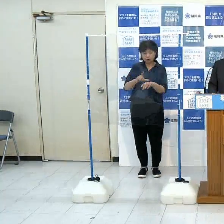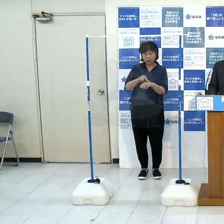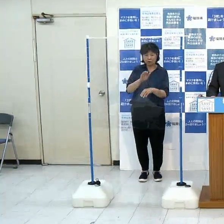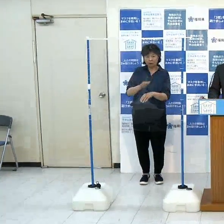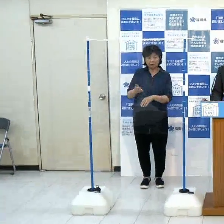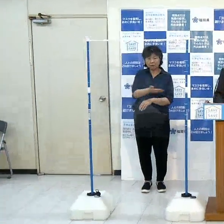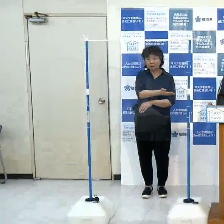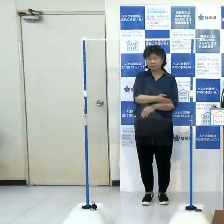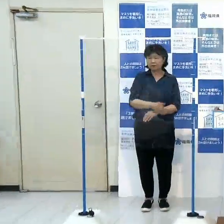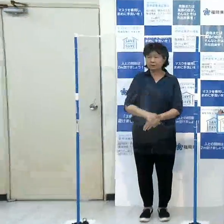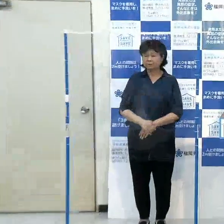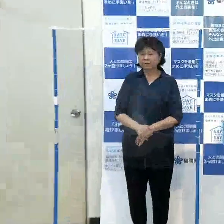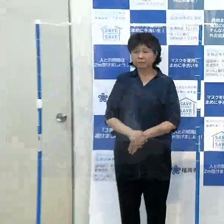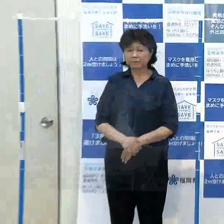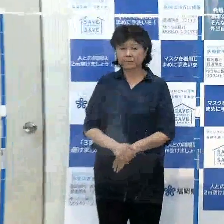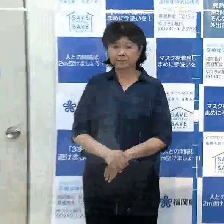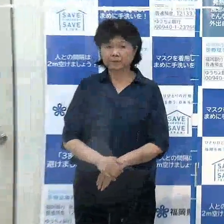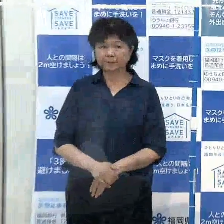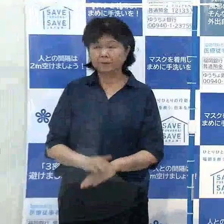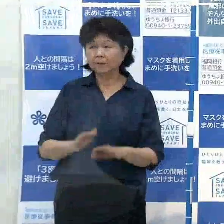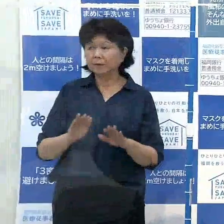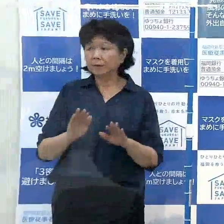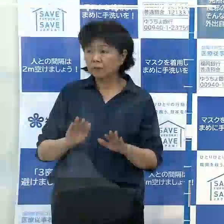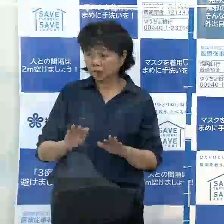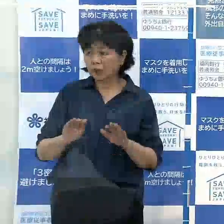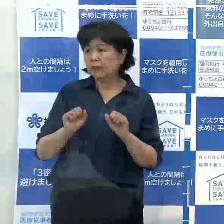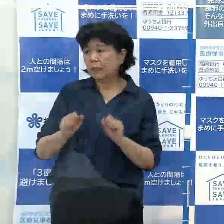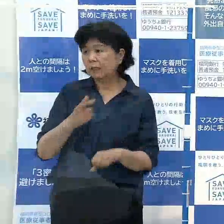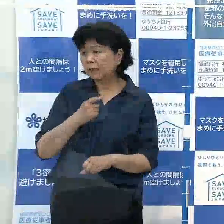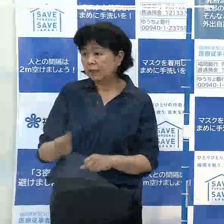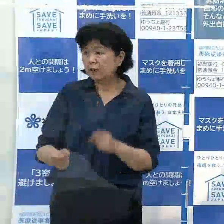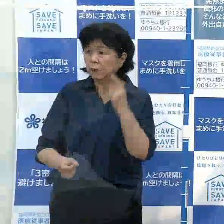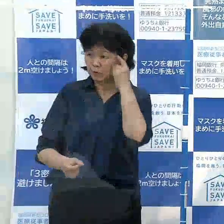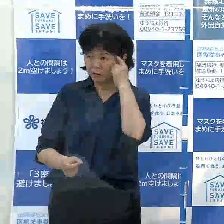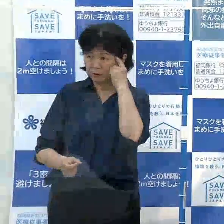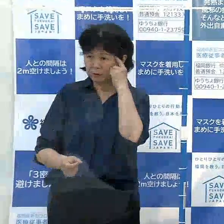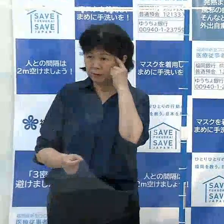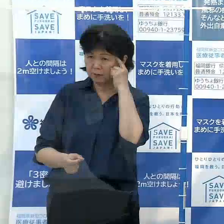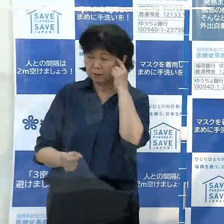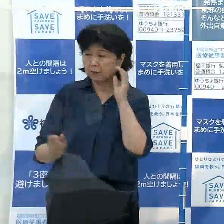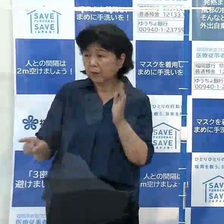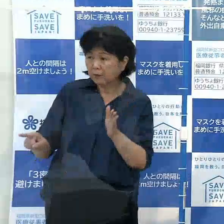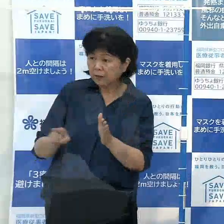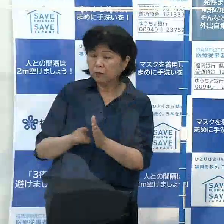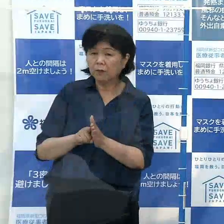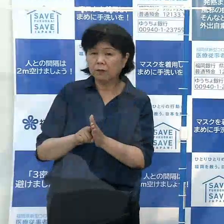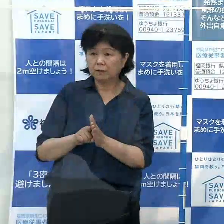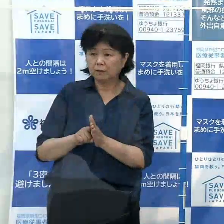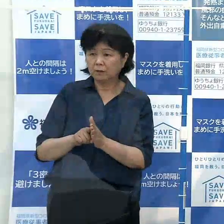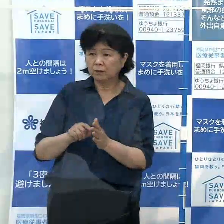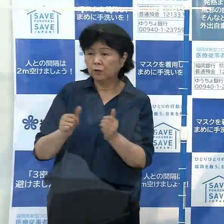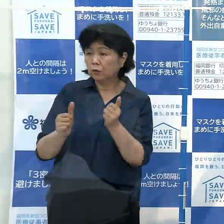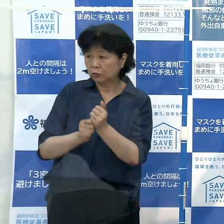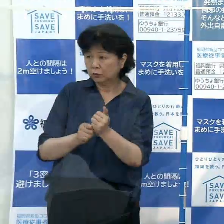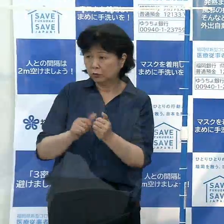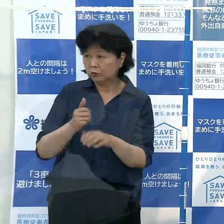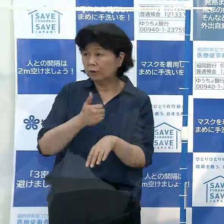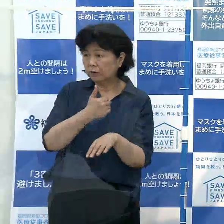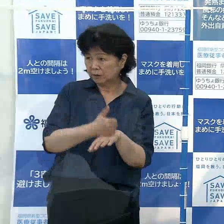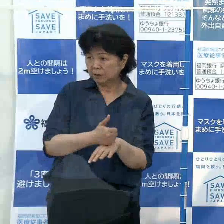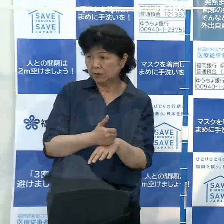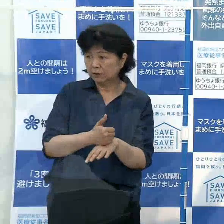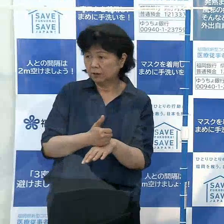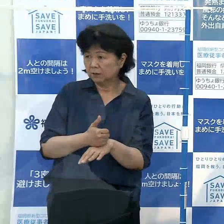った それをやりたいと思っています。今まではですね、副知事、副市長ベース